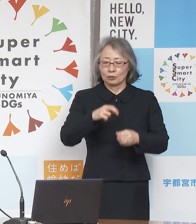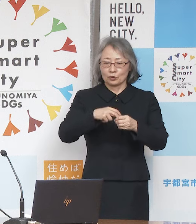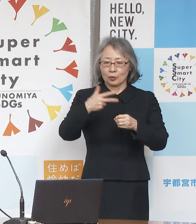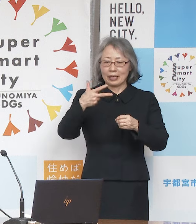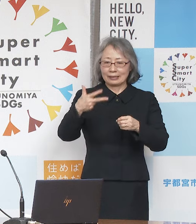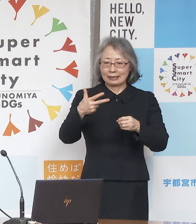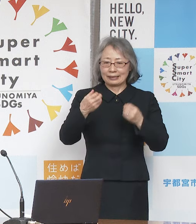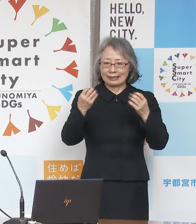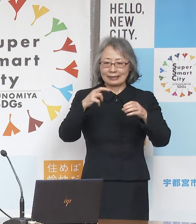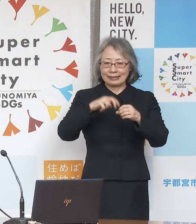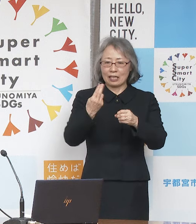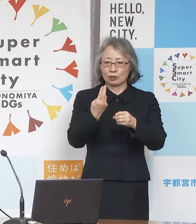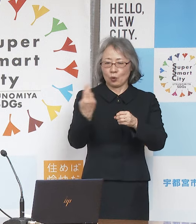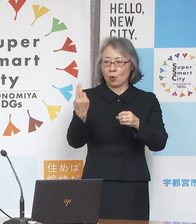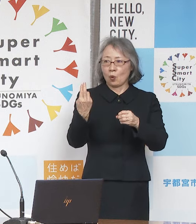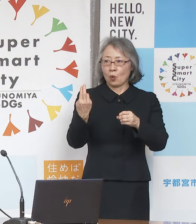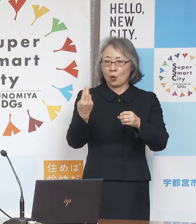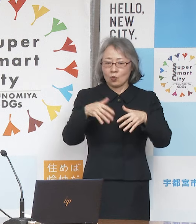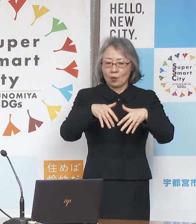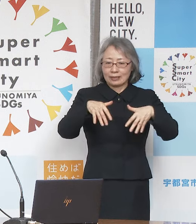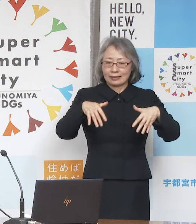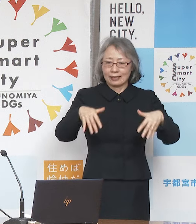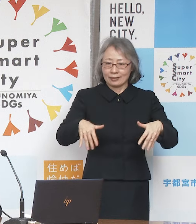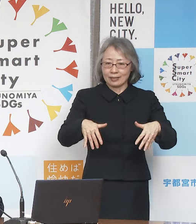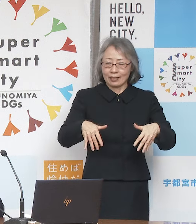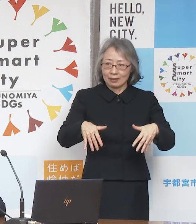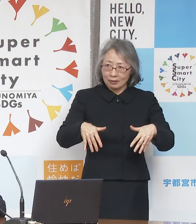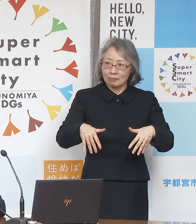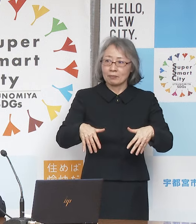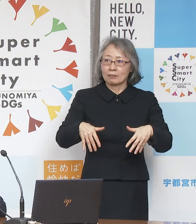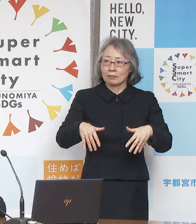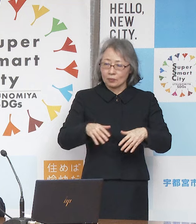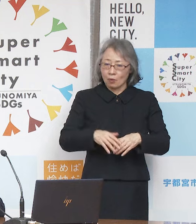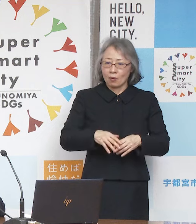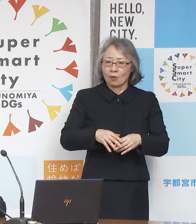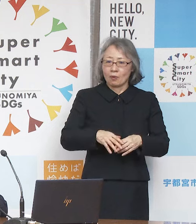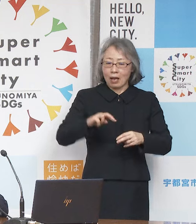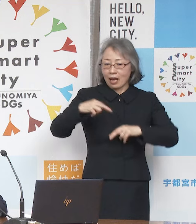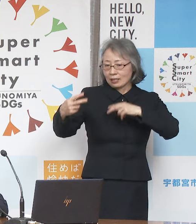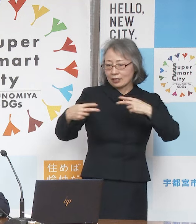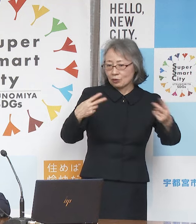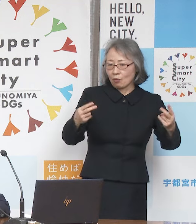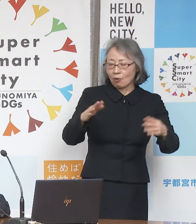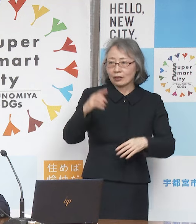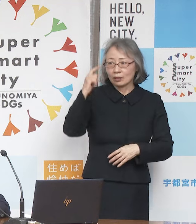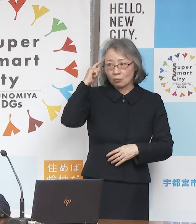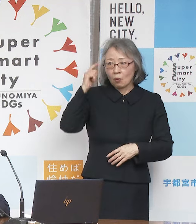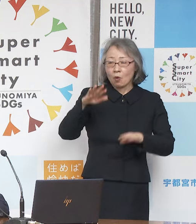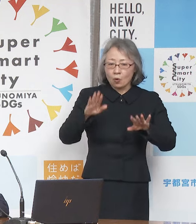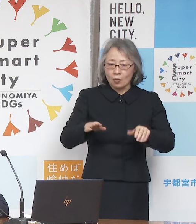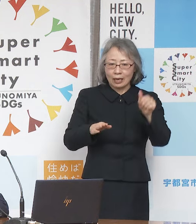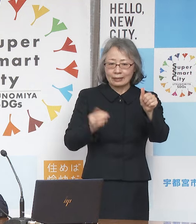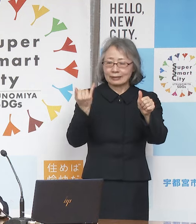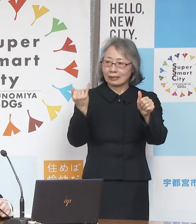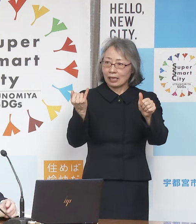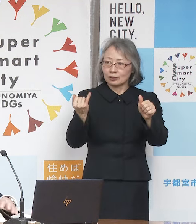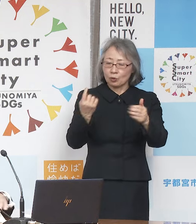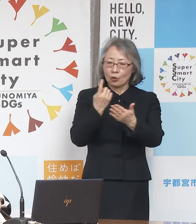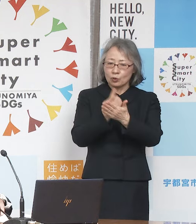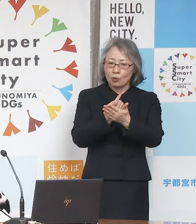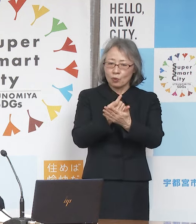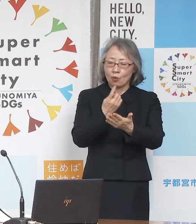想新年度にですねあの移動等で新しくですけども今日の会計の事項でも男女共同参加と